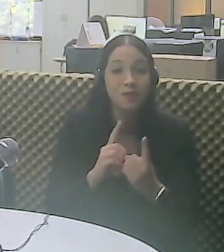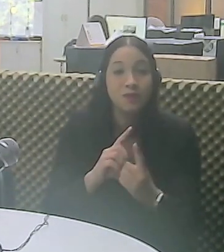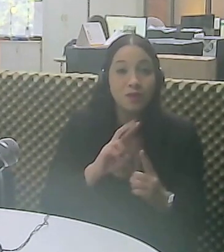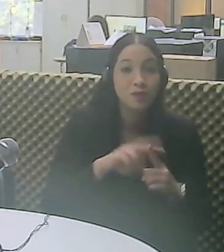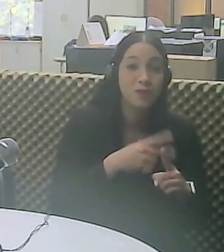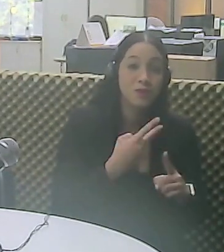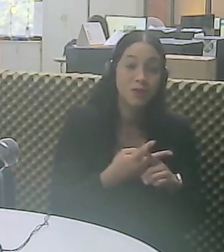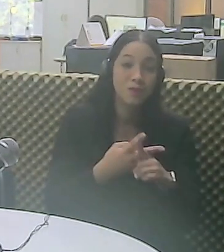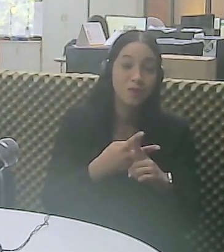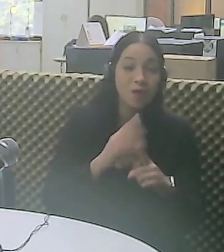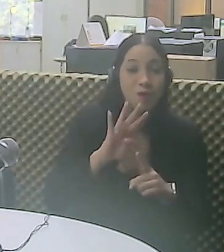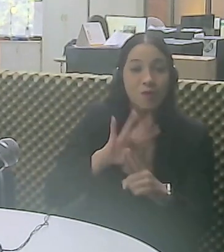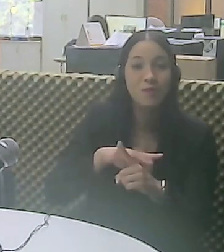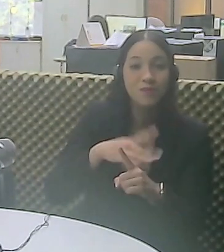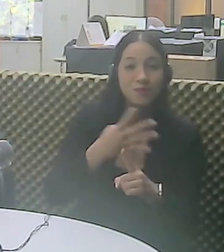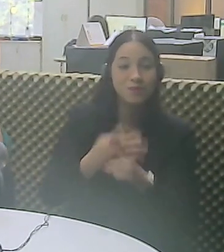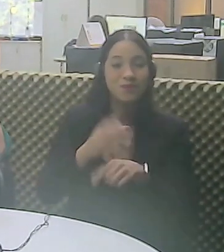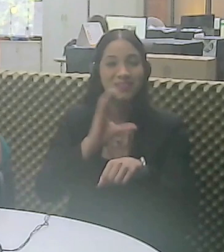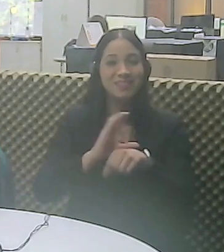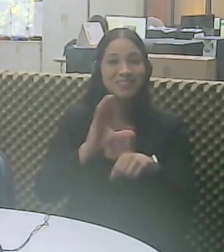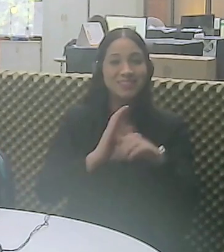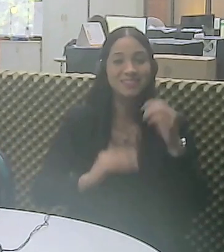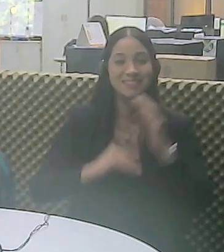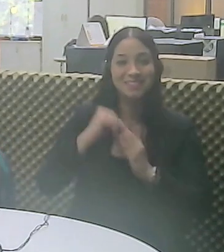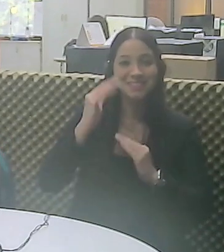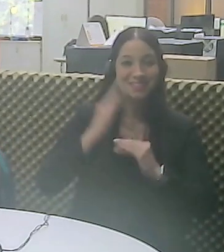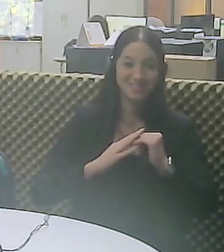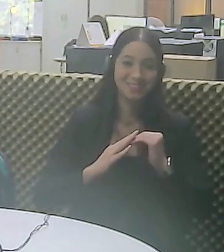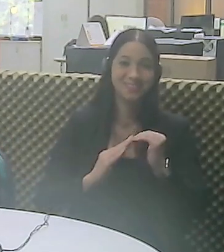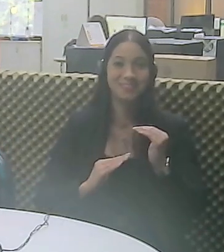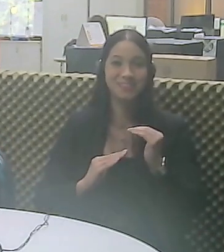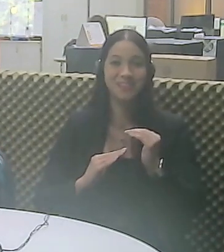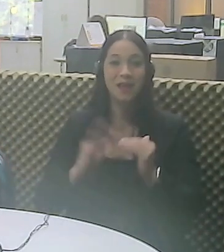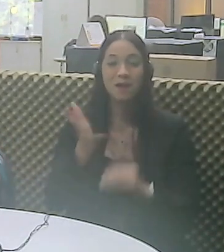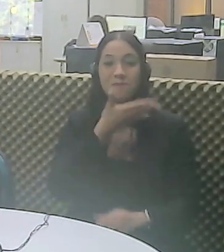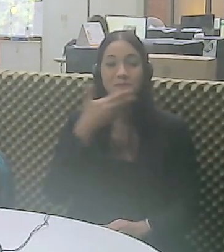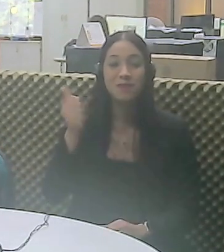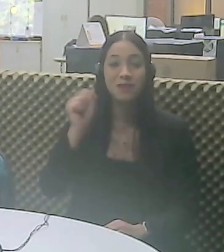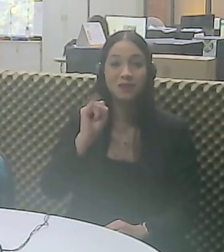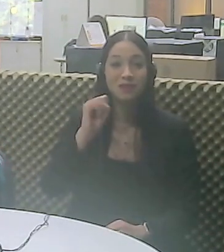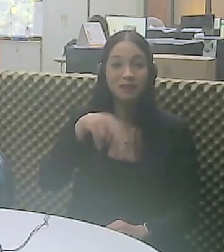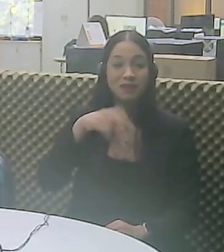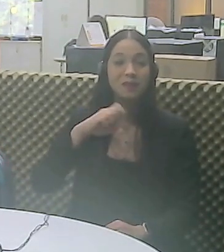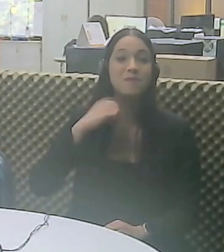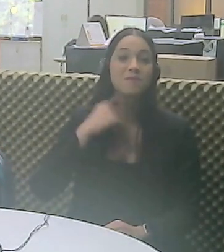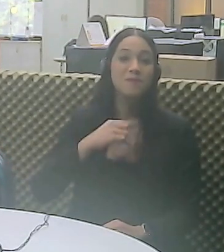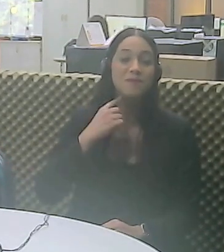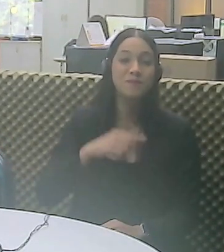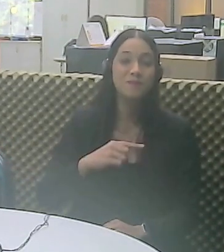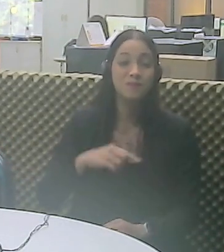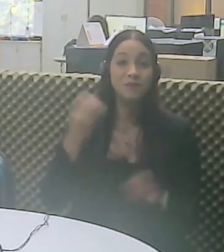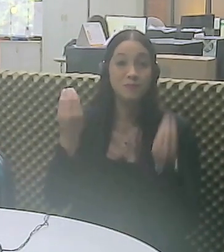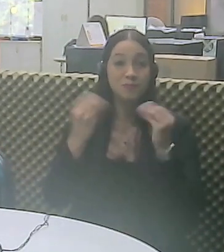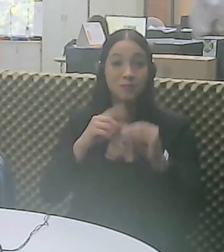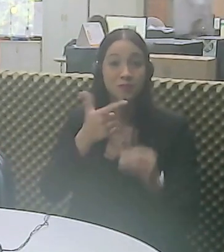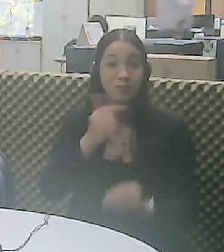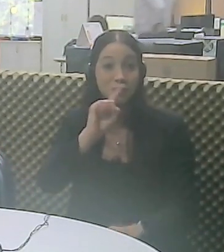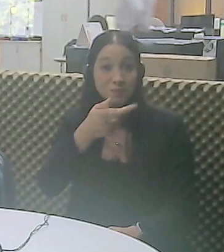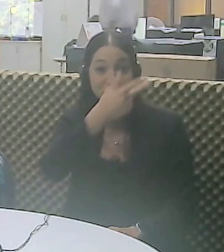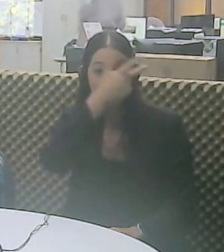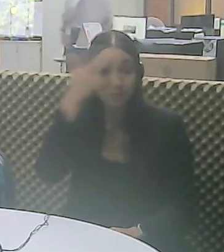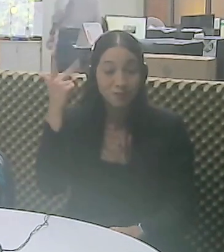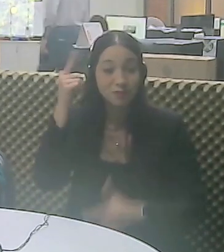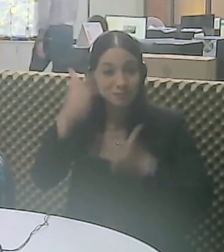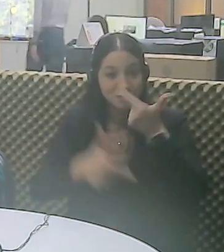social, multiplicou por 4 os cursos profissionalizantes e tem o melhor Cine de Minas, inserindo 21 mil pessoas